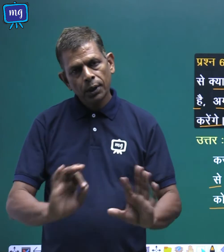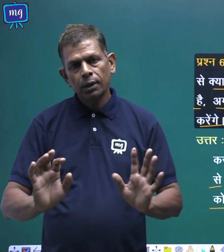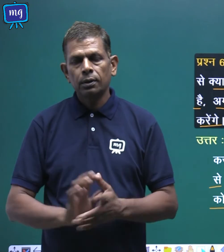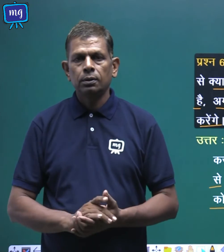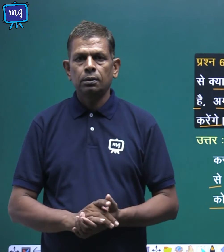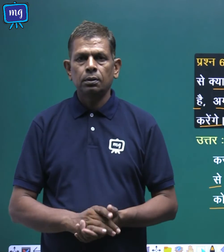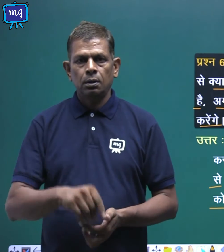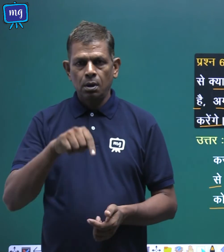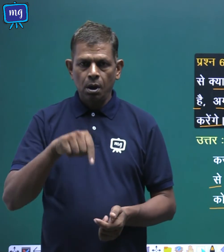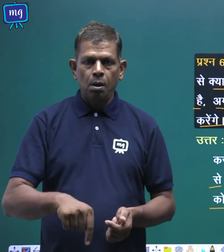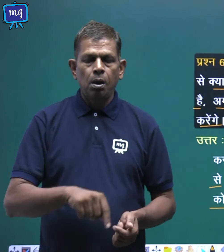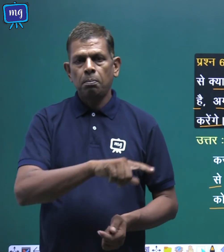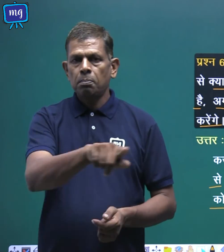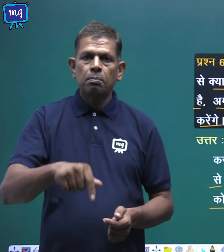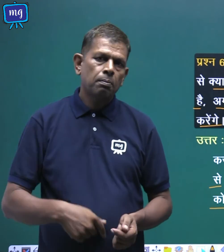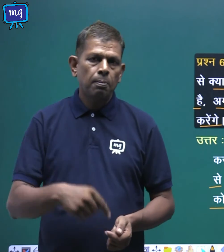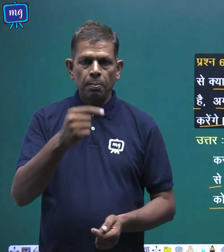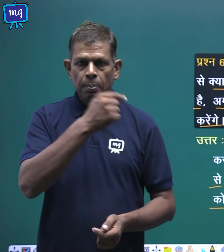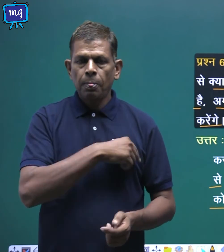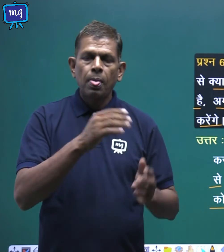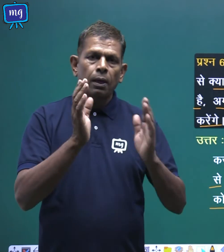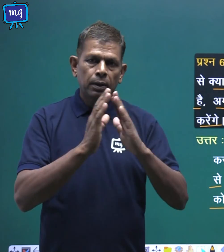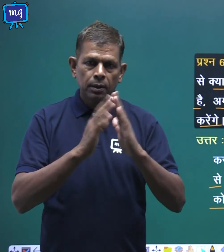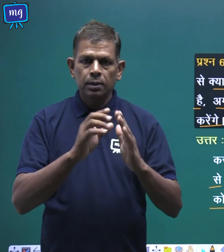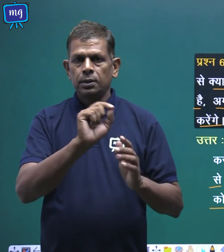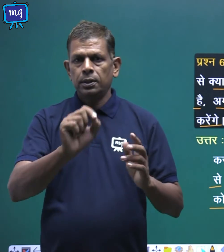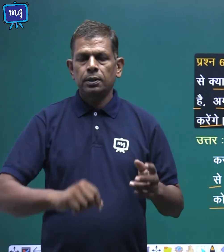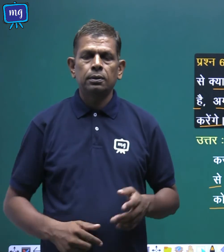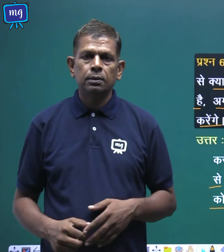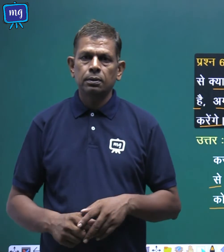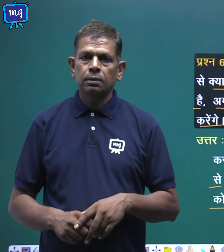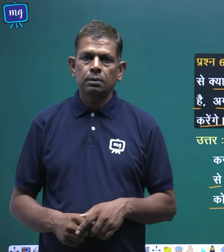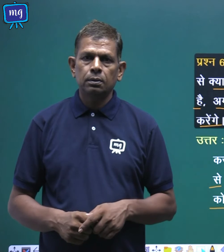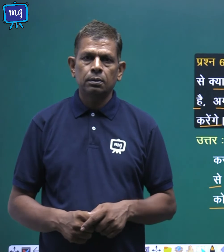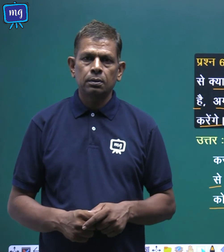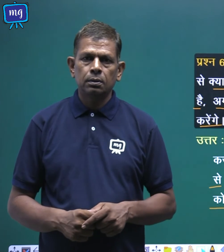हैं। अब आप गृह कार्य करेंगे।